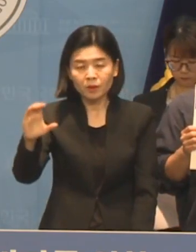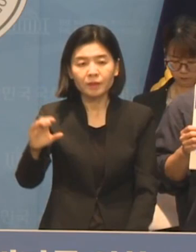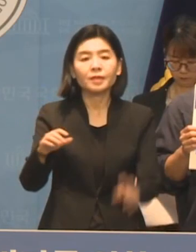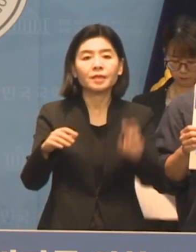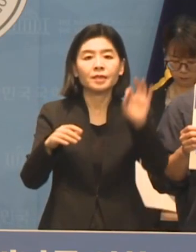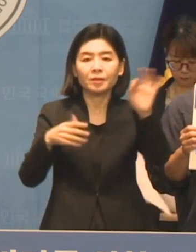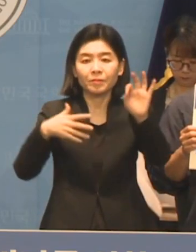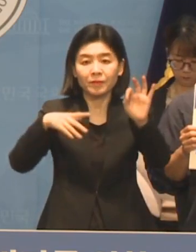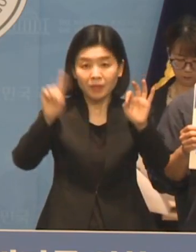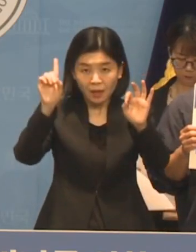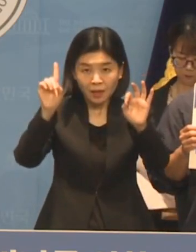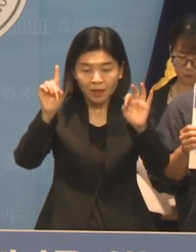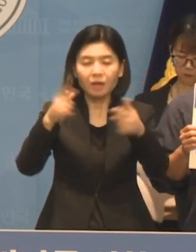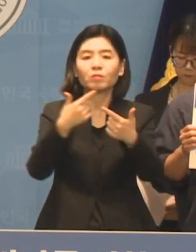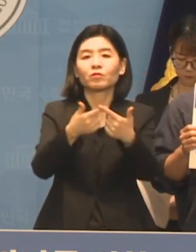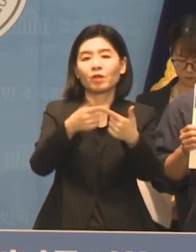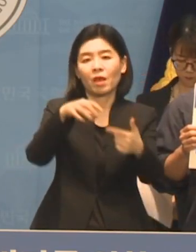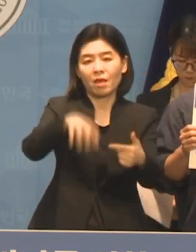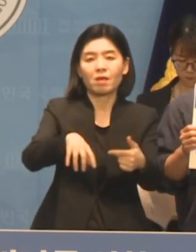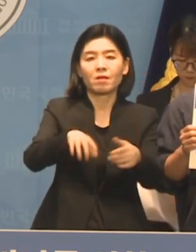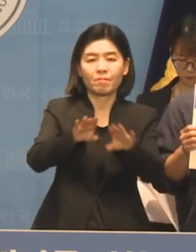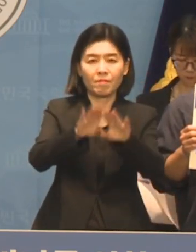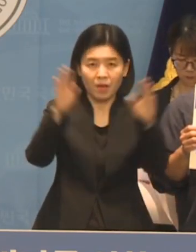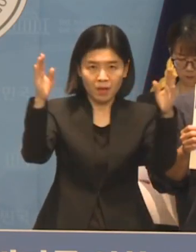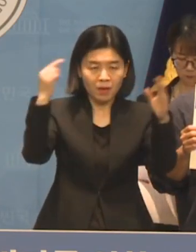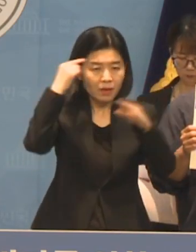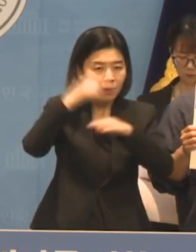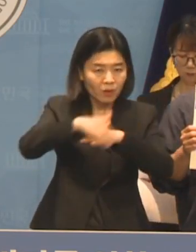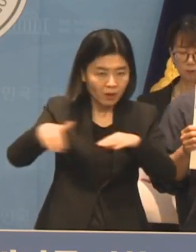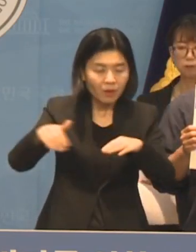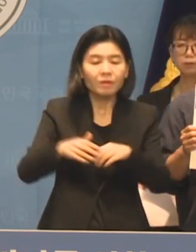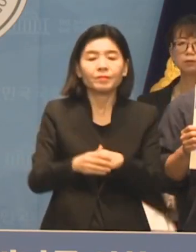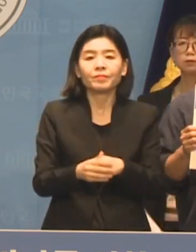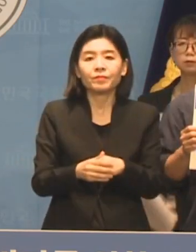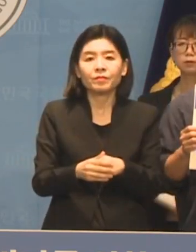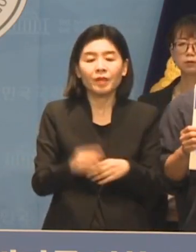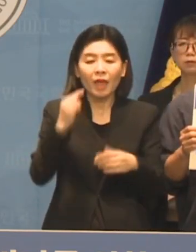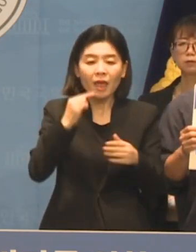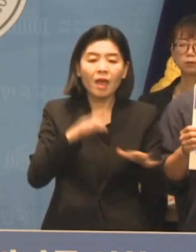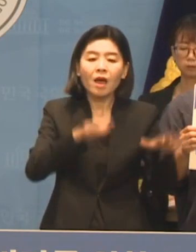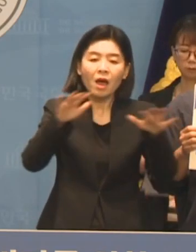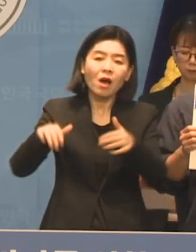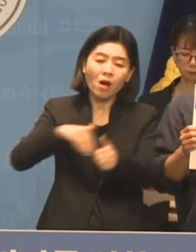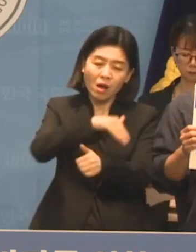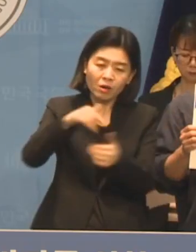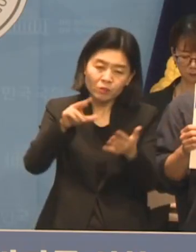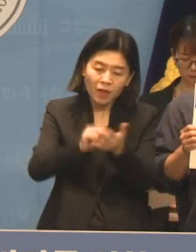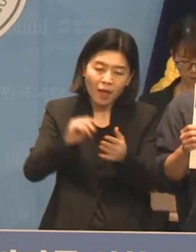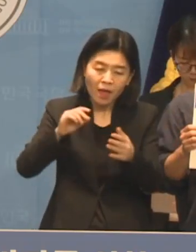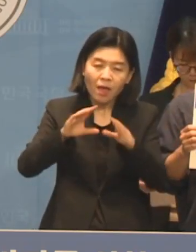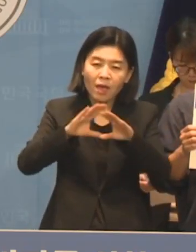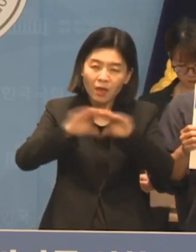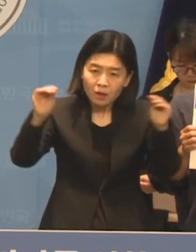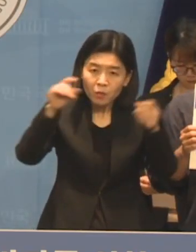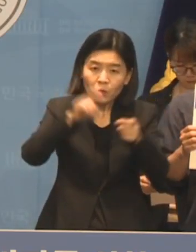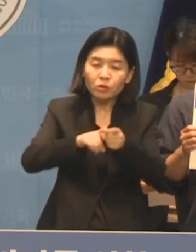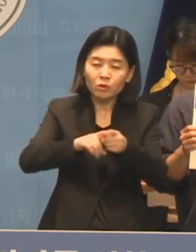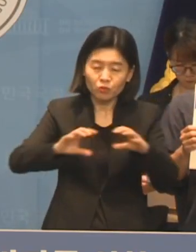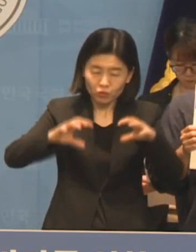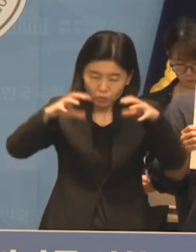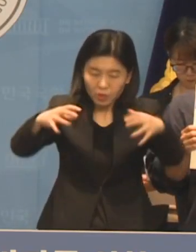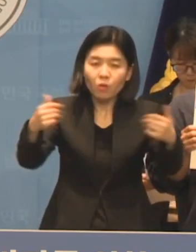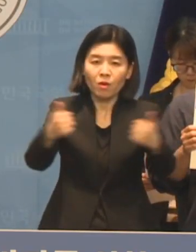회의가 부산 백스코에서 열립니다. 해양 환경 문제를 해결하기 위한 국제회의인 아오오션